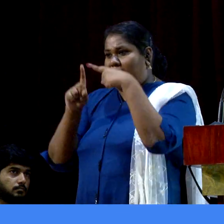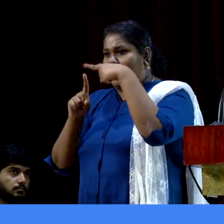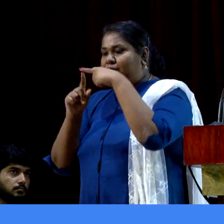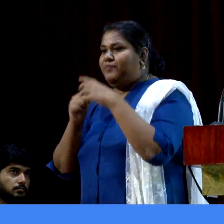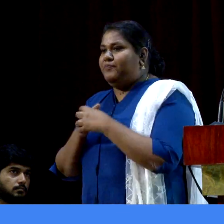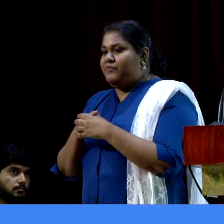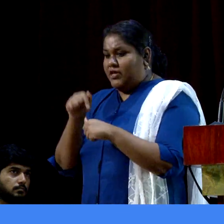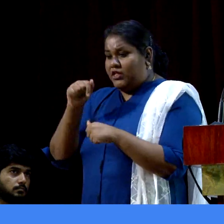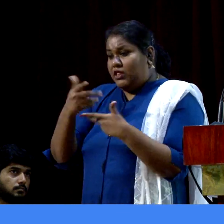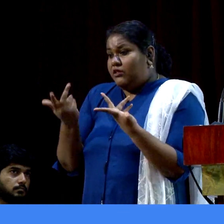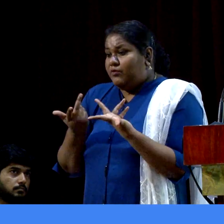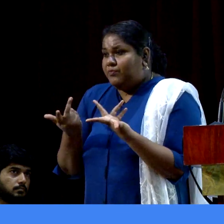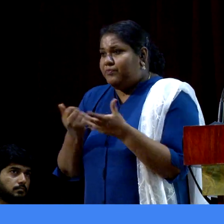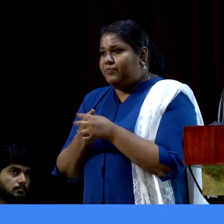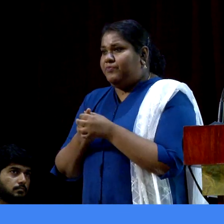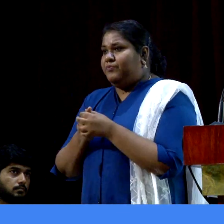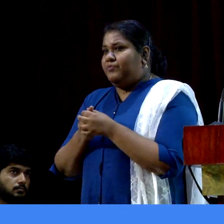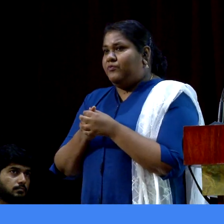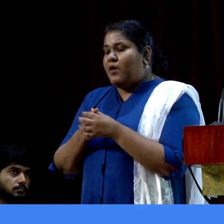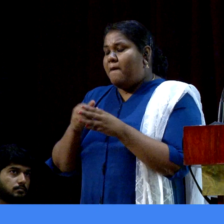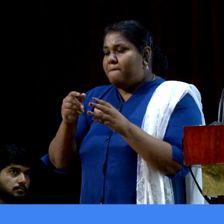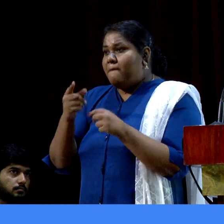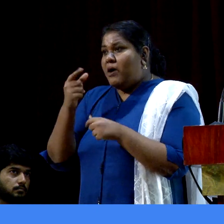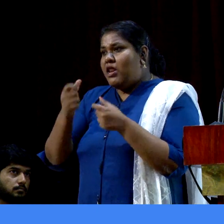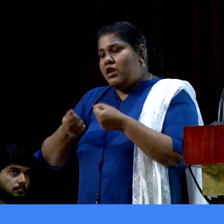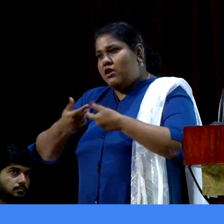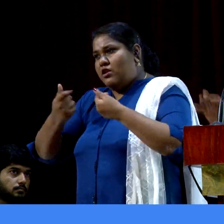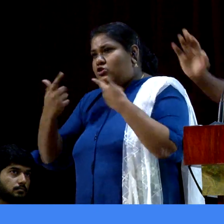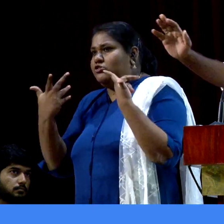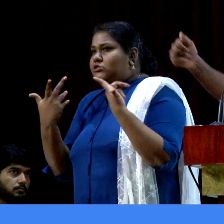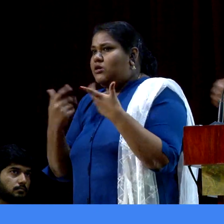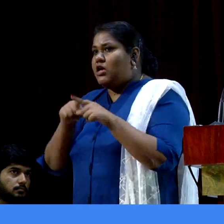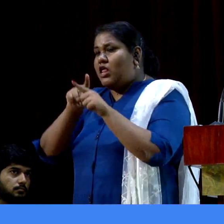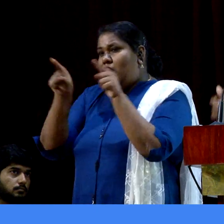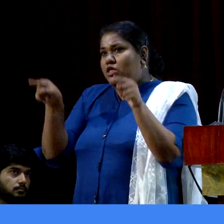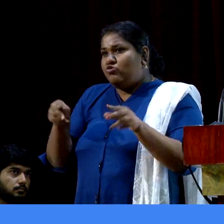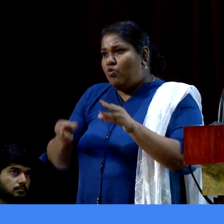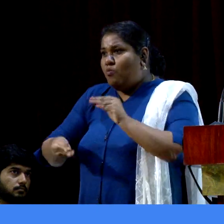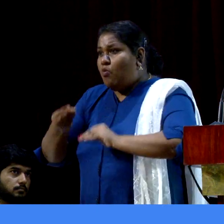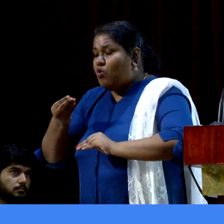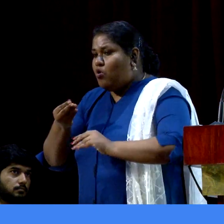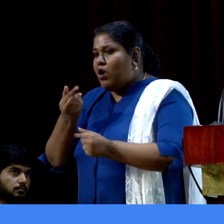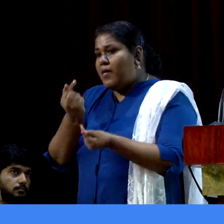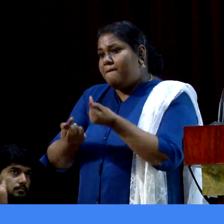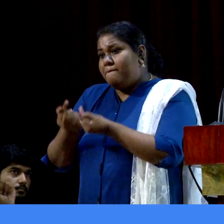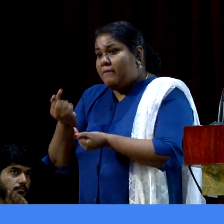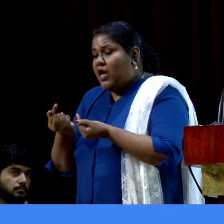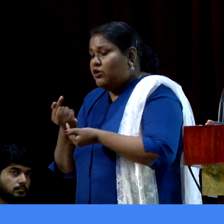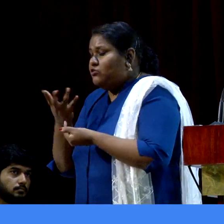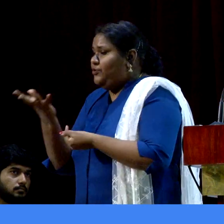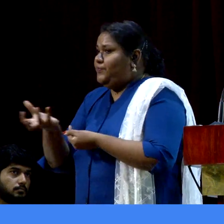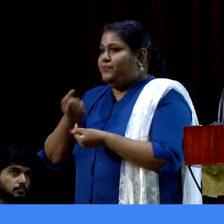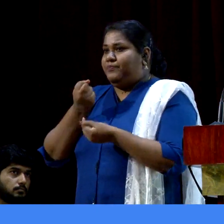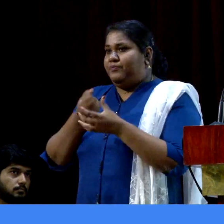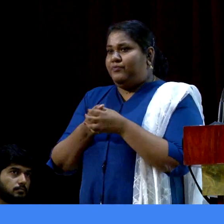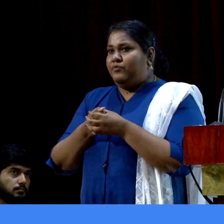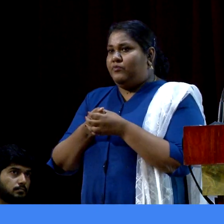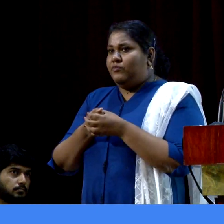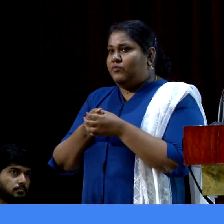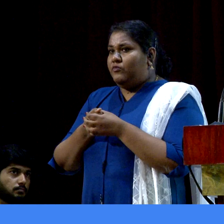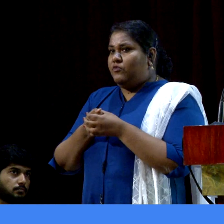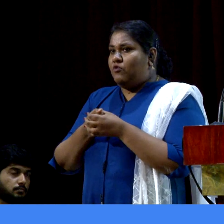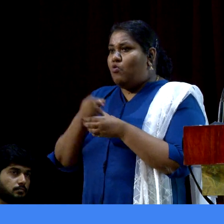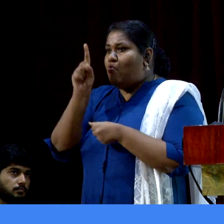மூலமாக யாரிடமெல்லாம் அதிக அளவுக்கான நிலங்கள் இருக்கிறதோ அதையெல்லாம் அரசே எடுத்துக்கொள்கிற நிலை, தவறாக யாரும்